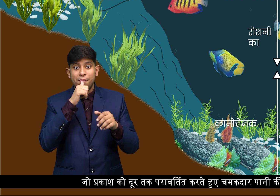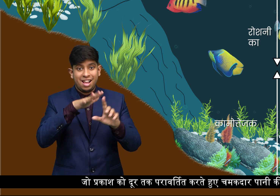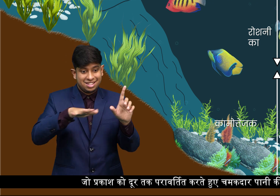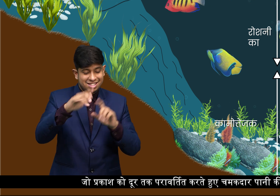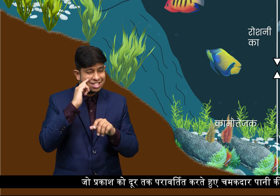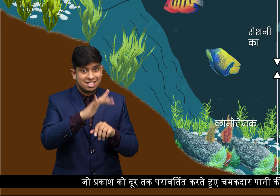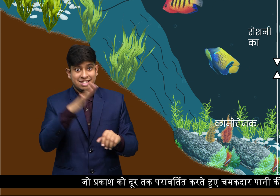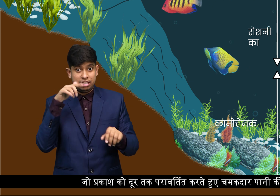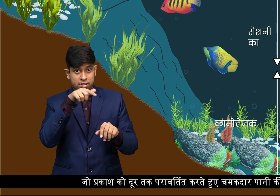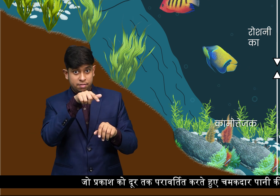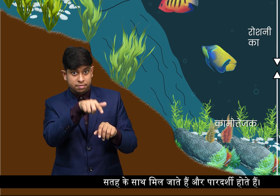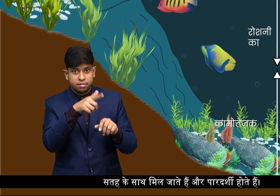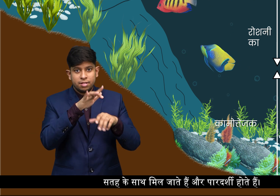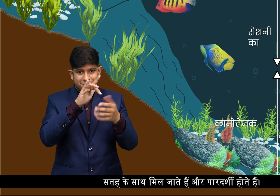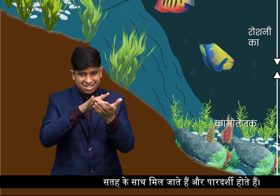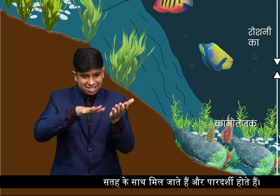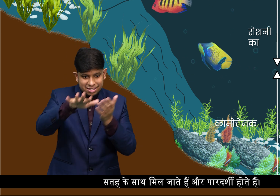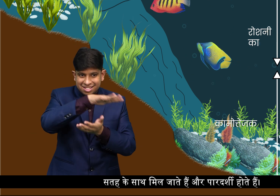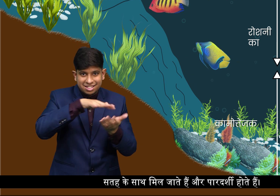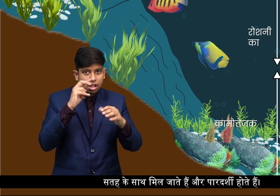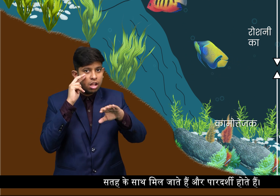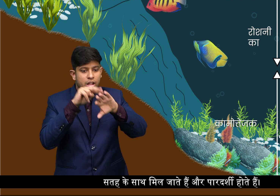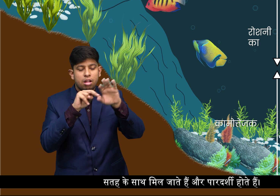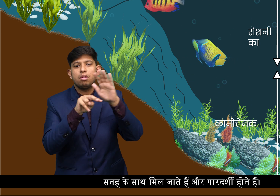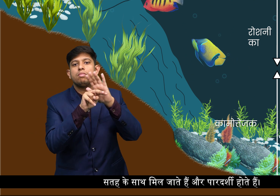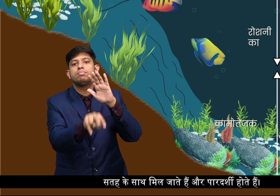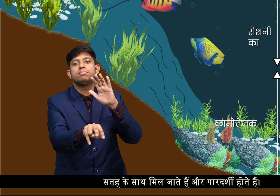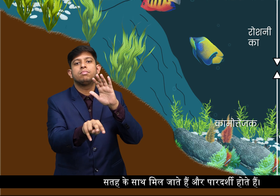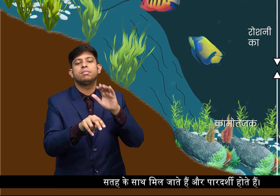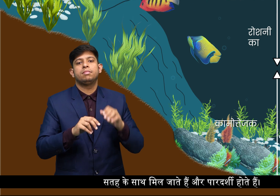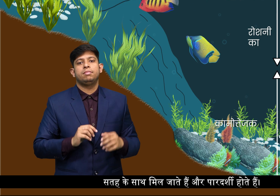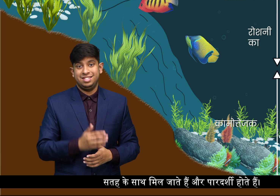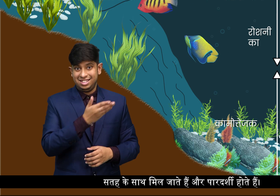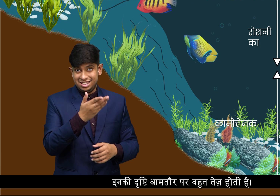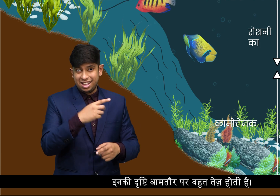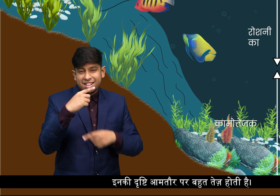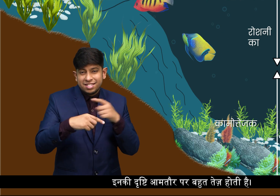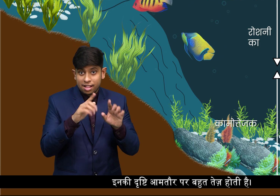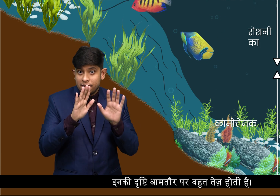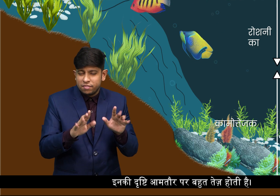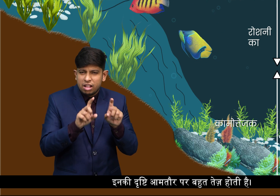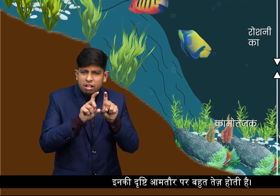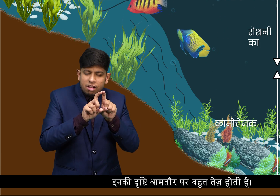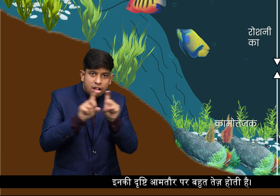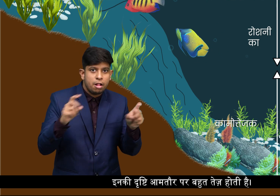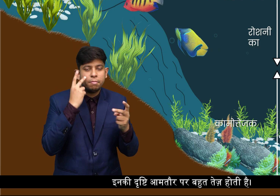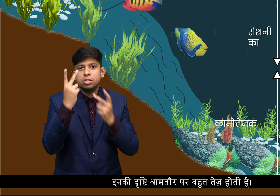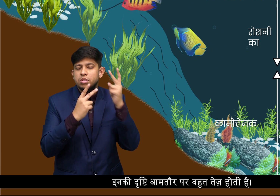हुए चमकदार पानी की सतह के साथ मिल जाते हैं और पारदर्शी होते हैं। इनकी दृष्टि आमतौर पर बहुत तेज